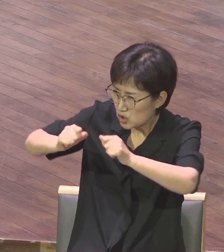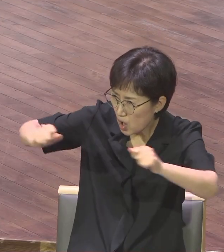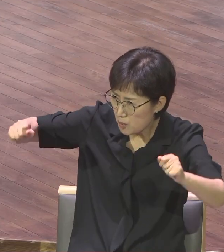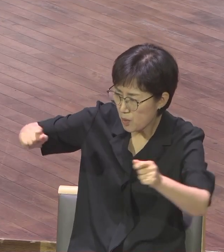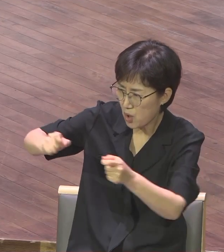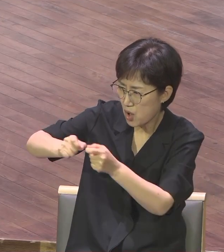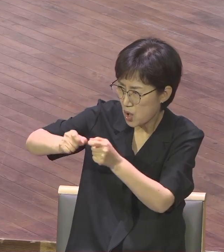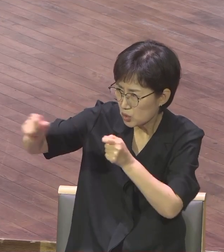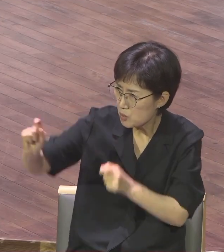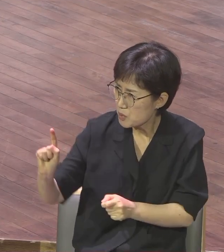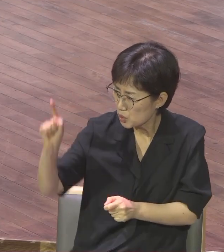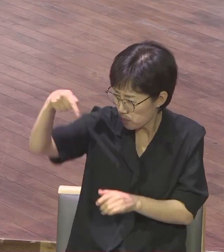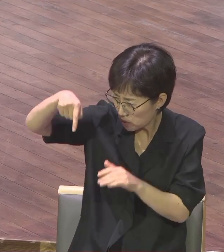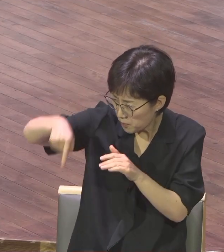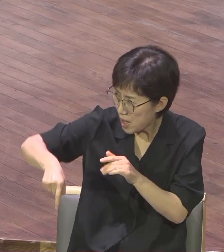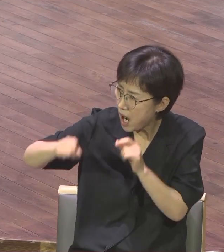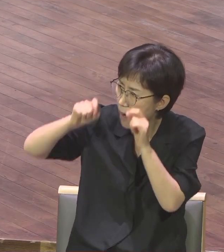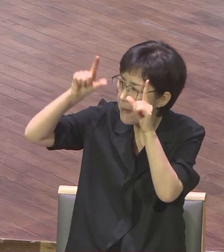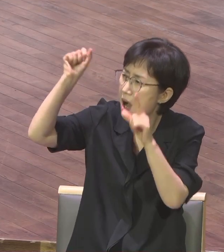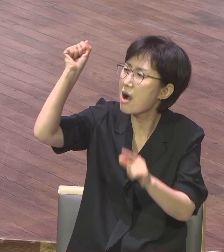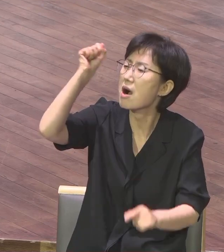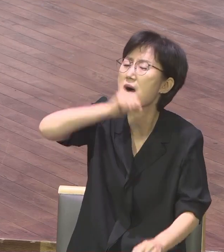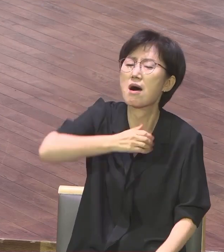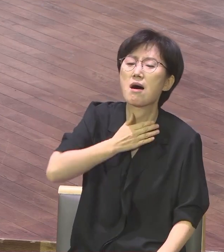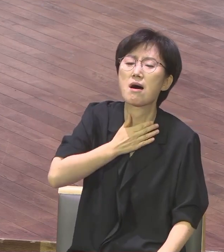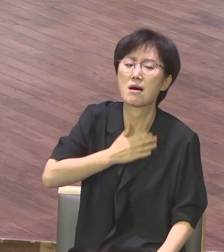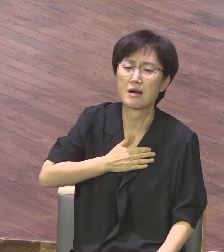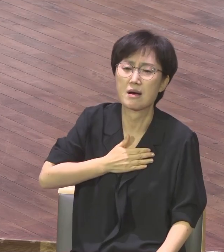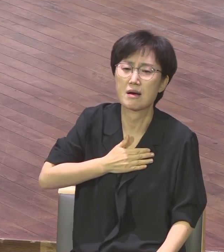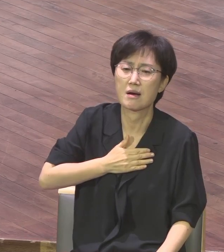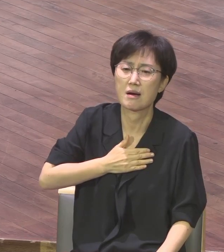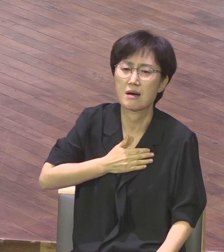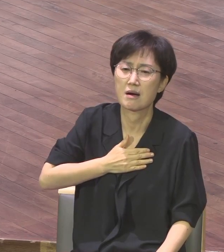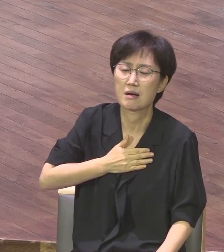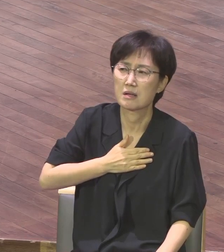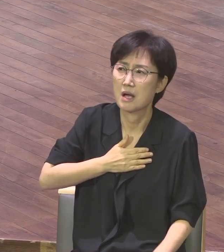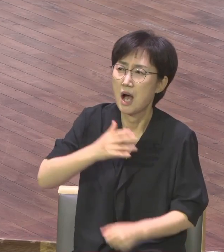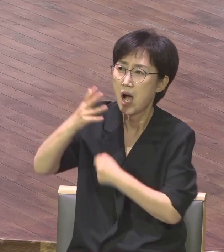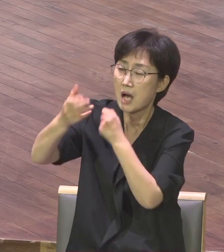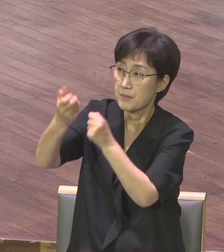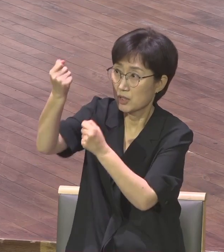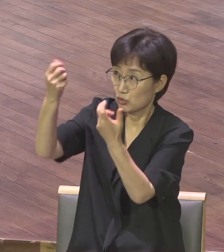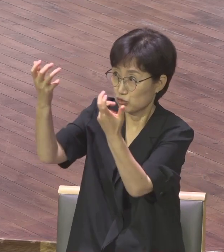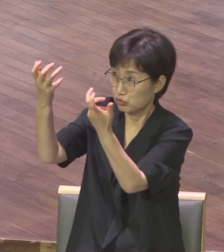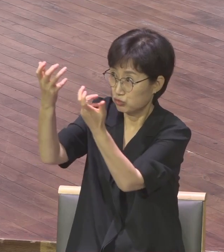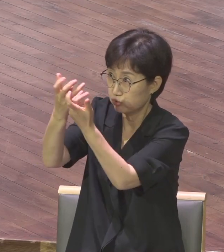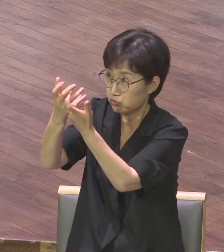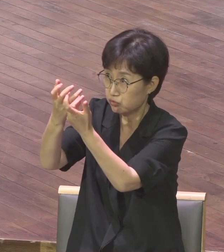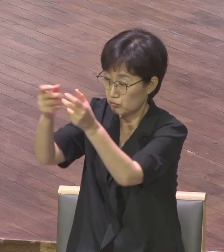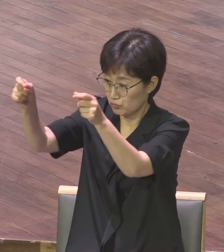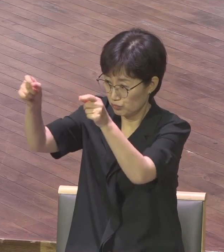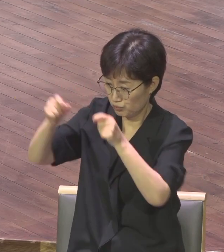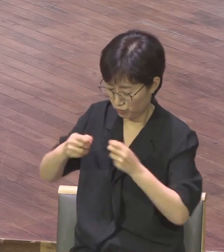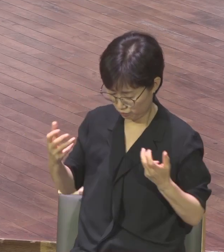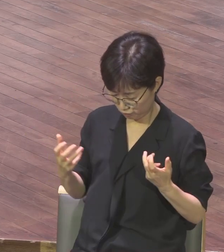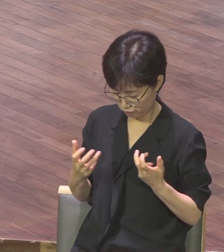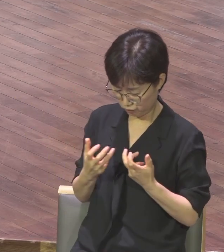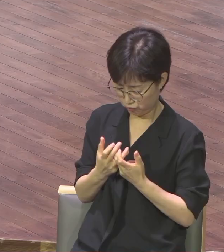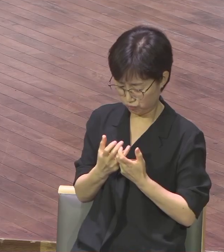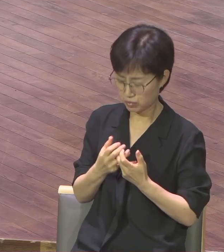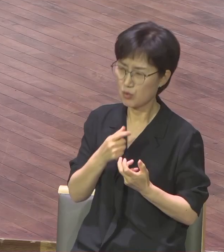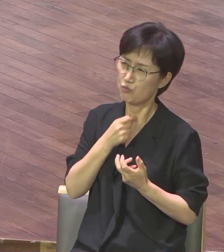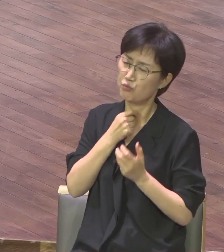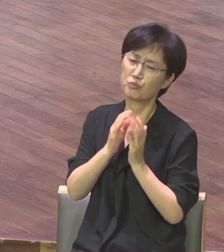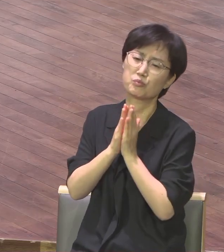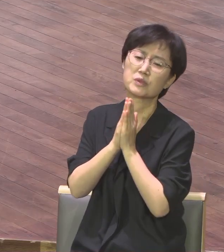깊이가 어떠함을 깨달아 하나님의 모든 풍성하신 충만하신 것으로 너에게 충만하게 하기를 구하노라.